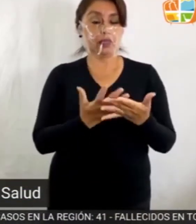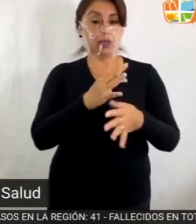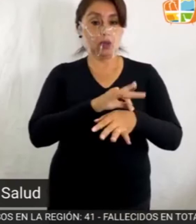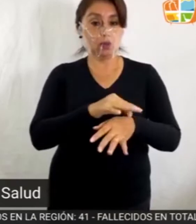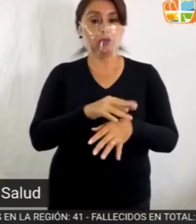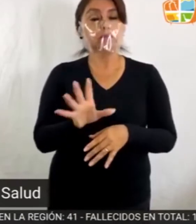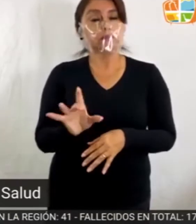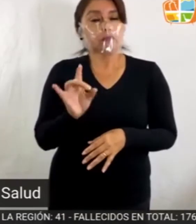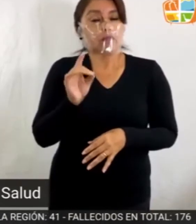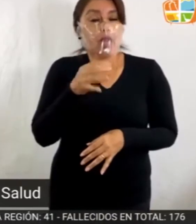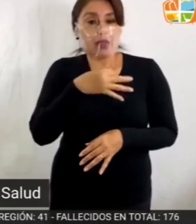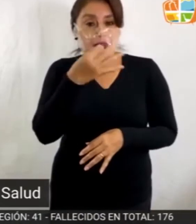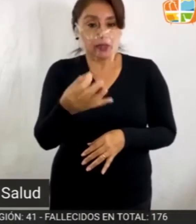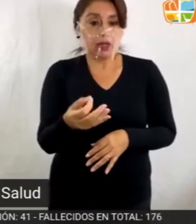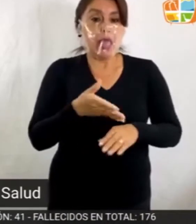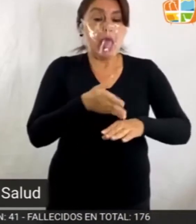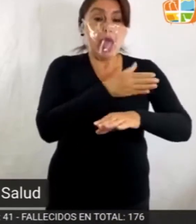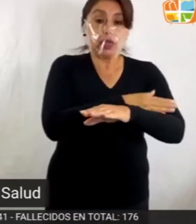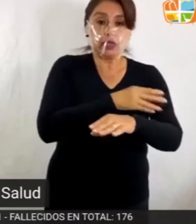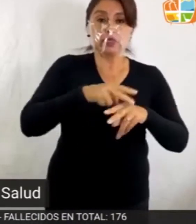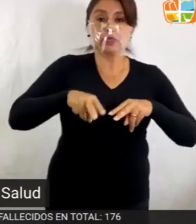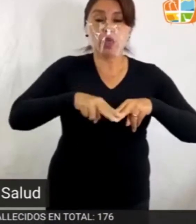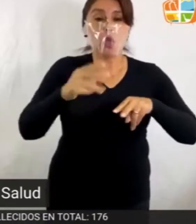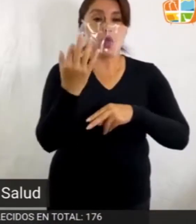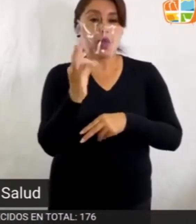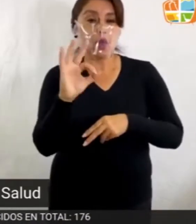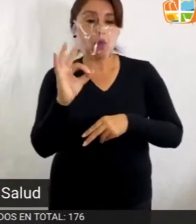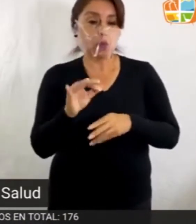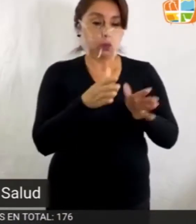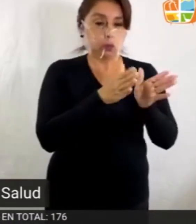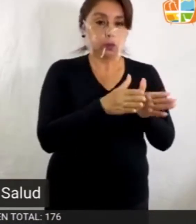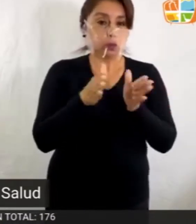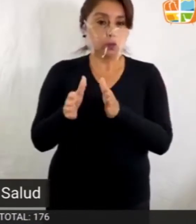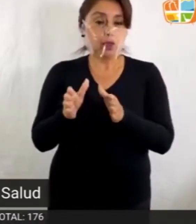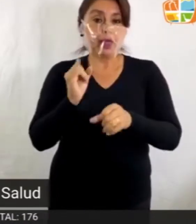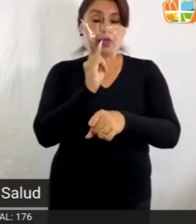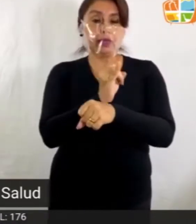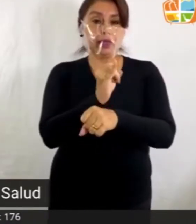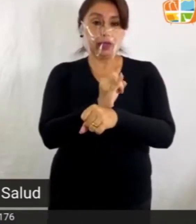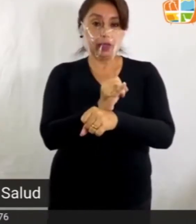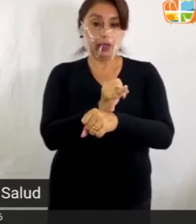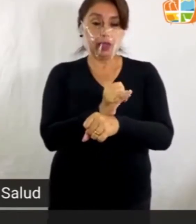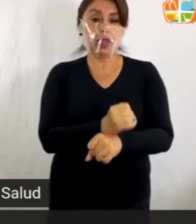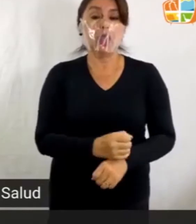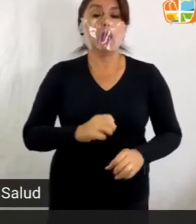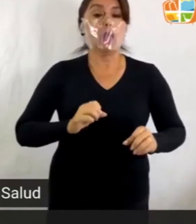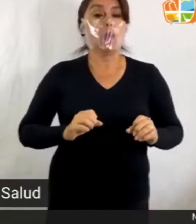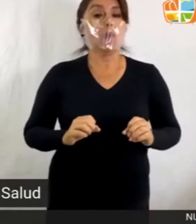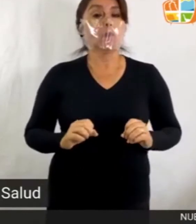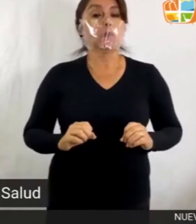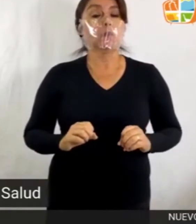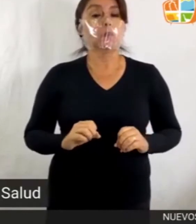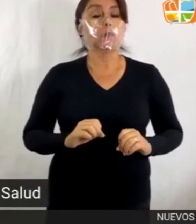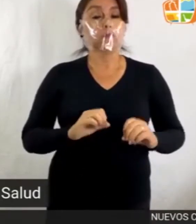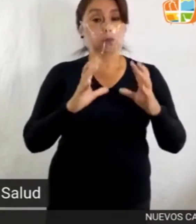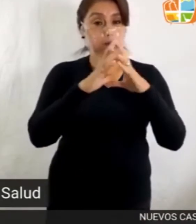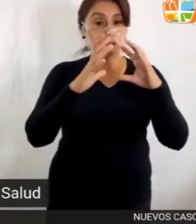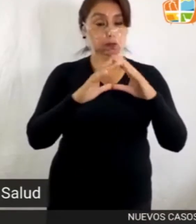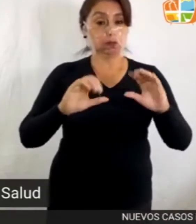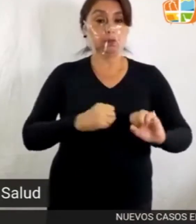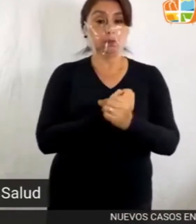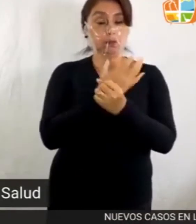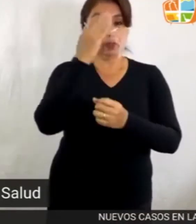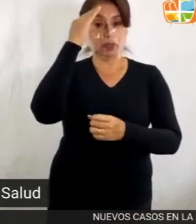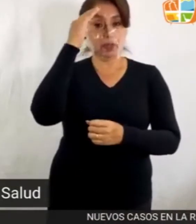hizo previamente varias reuniones organizadas desde el intendente, las policías, CERVEL, la Junta